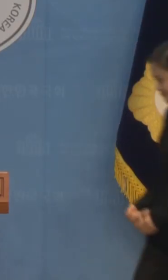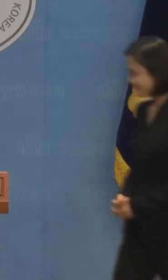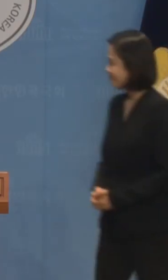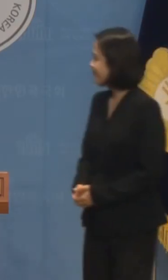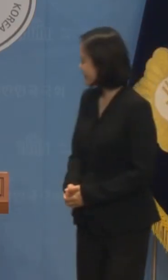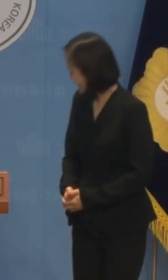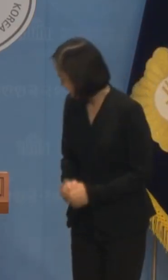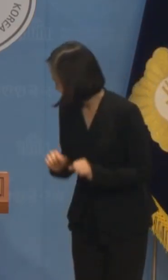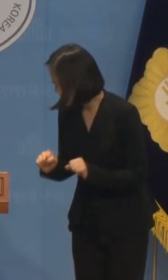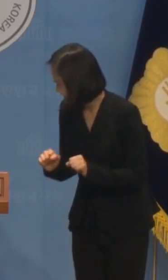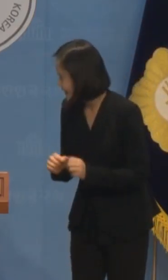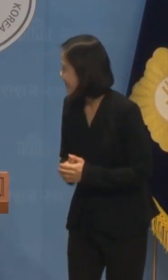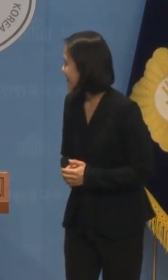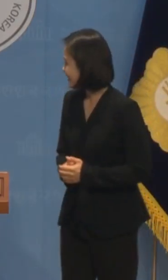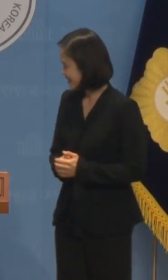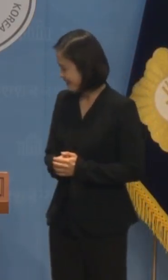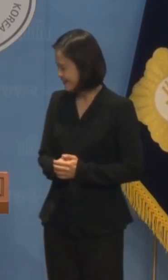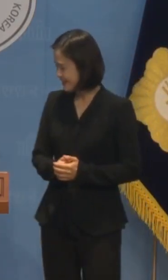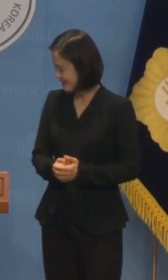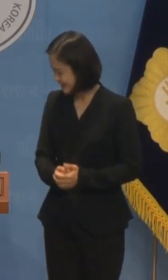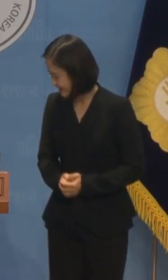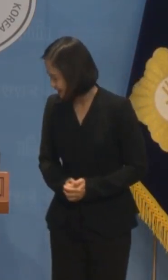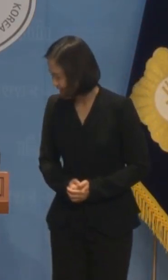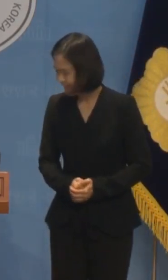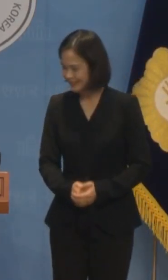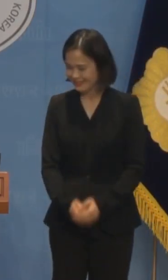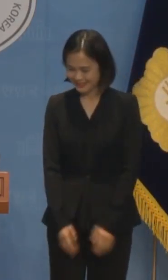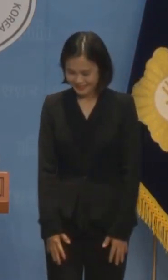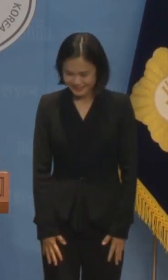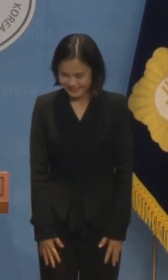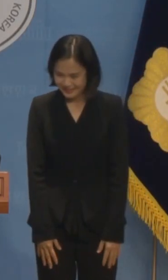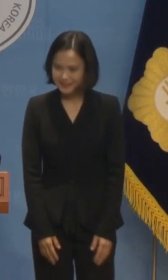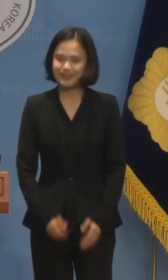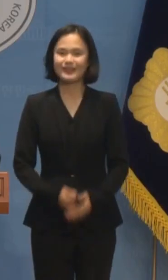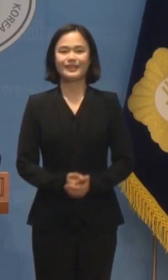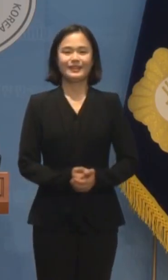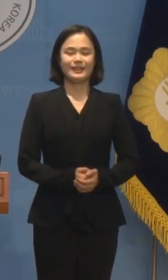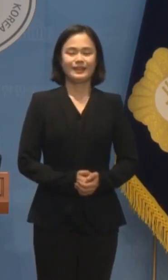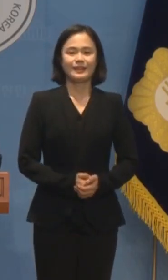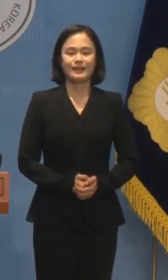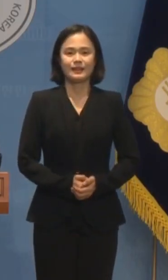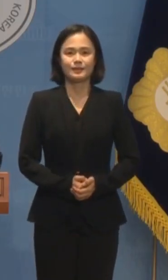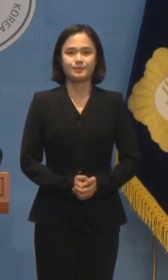수고하십니다. 식사하셨나요? 예, 감사합니다.